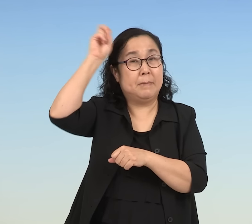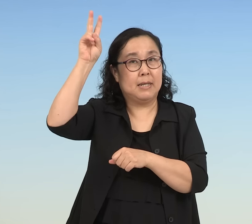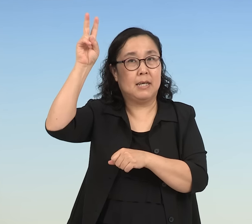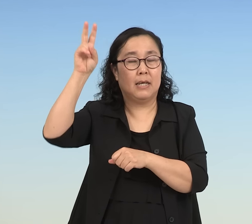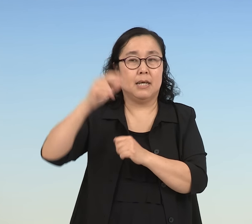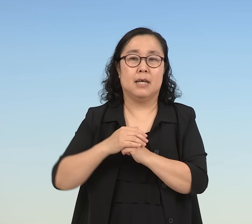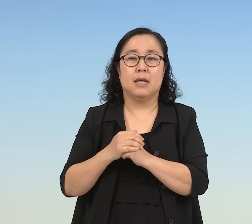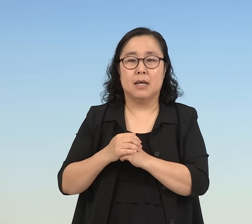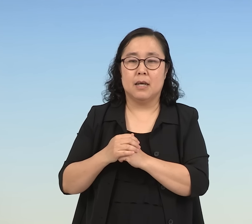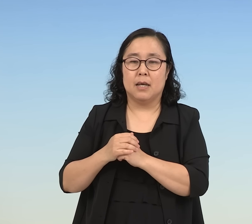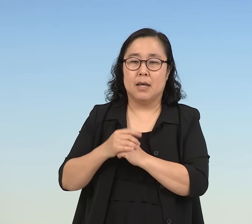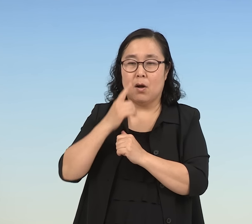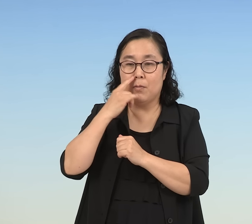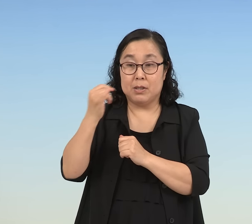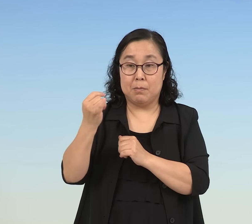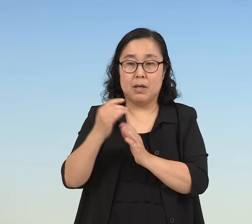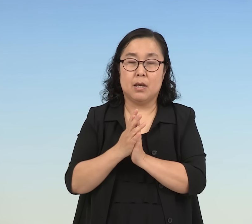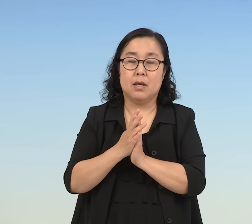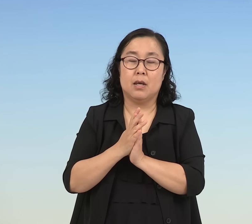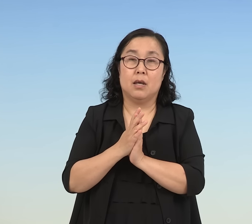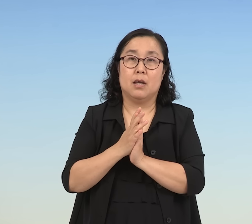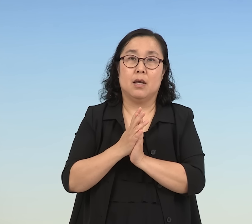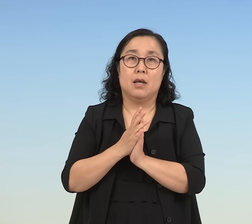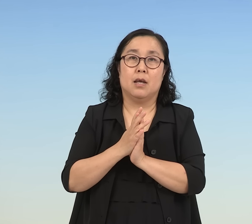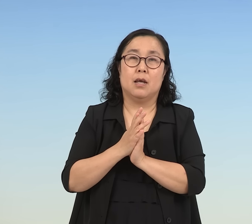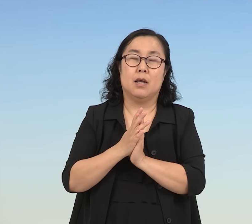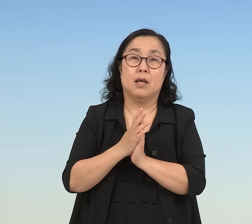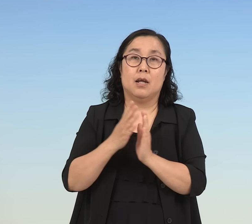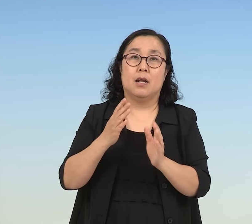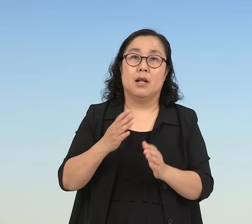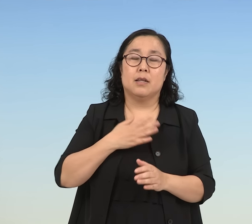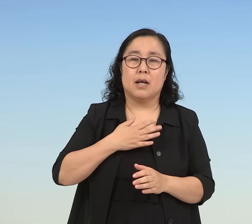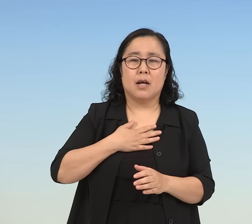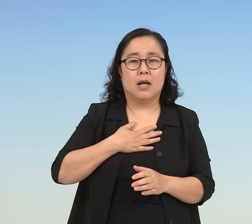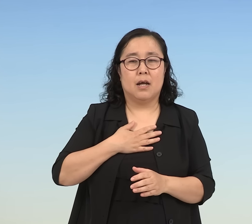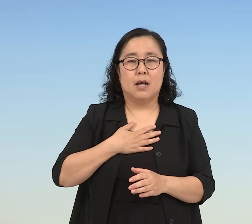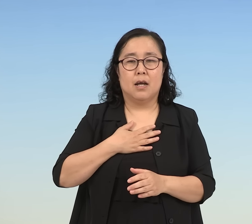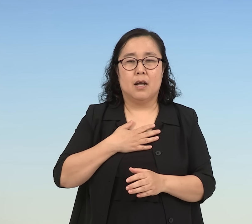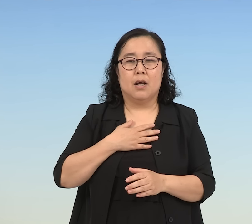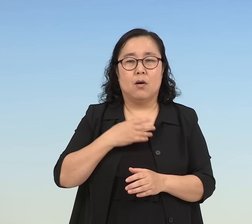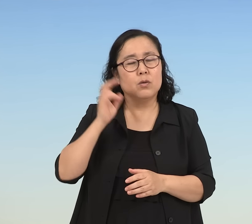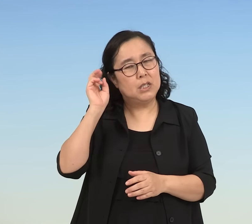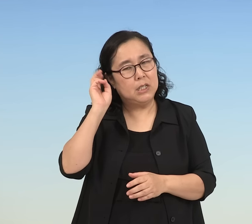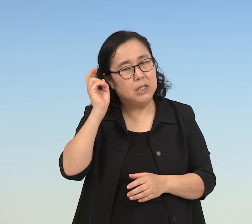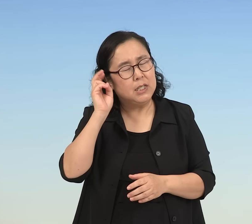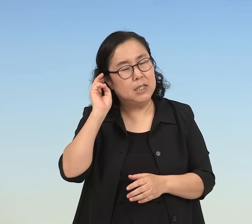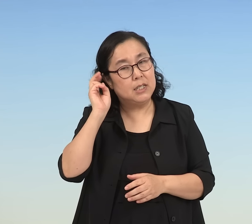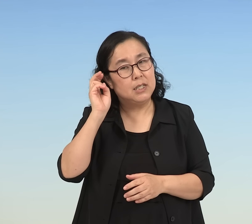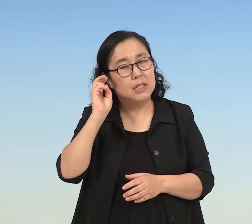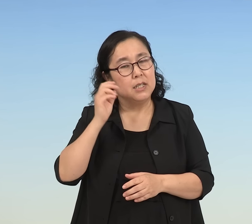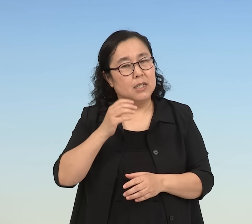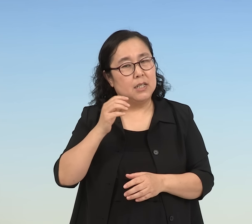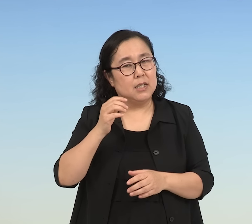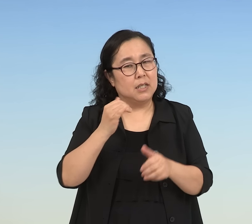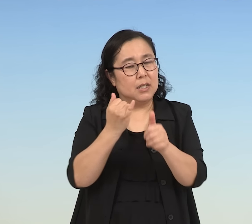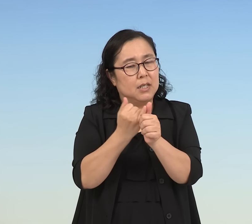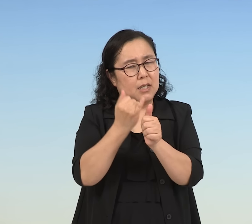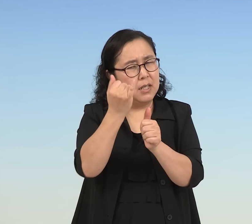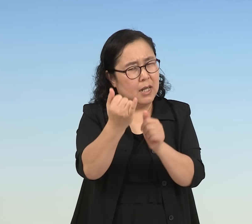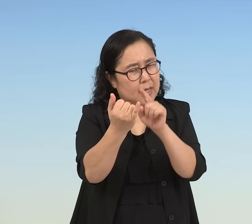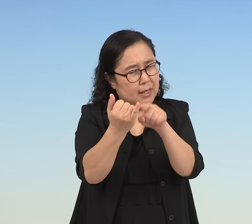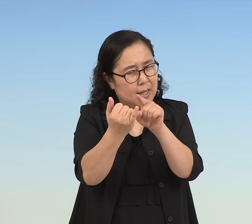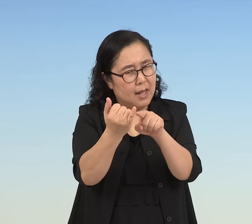뜬금없이 전화를 받자마자 뭐라고 말씀하시는가 하니까 내가 왜 전화했냐면 혹시 내가